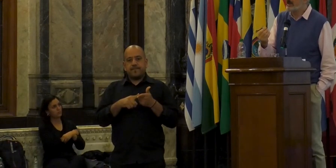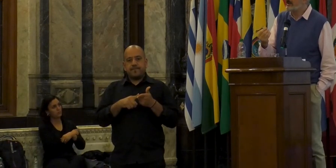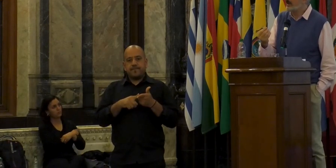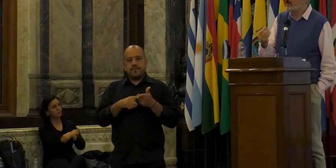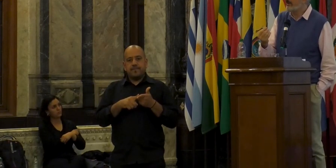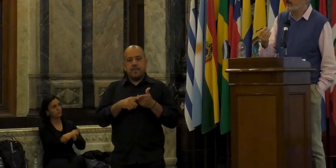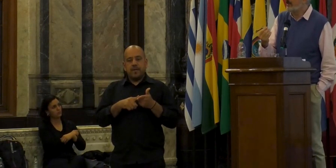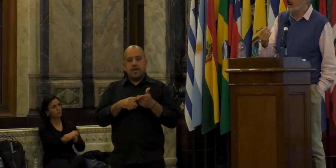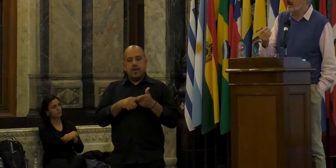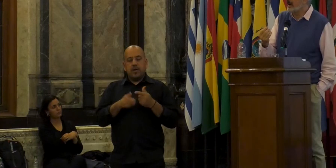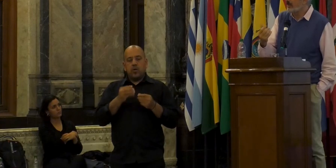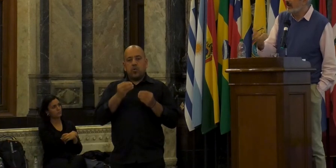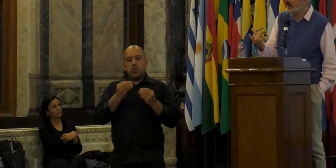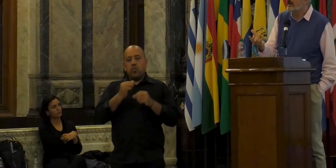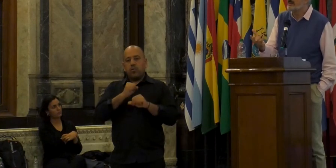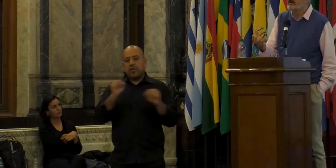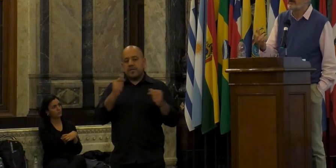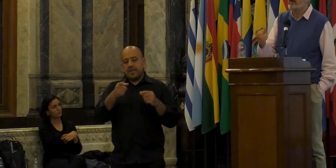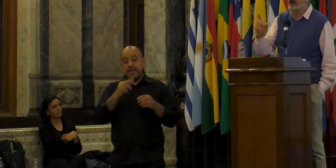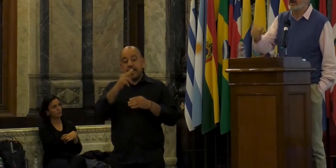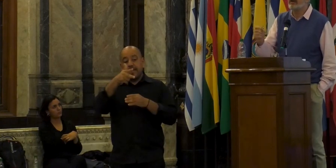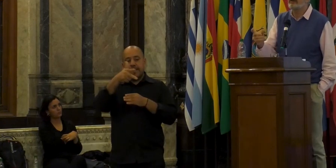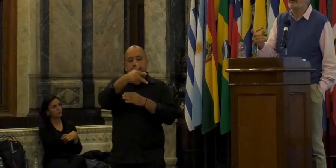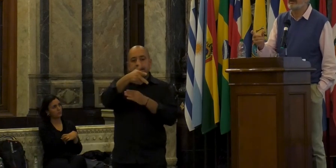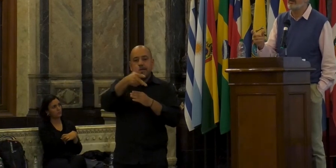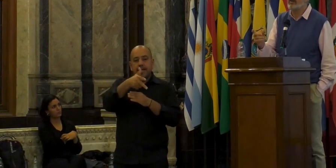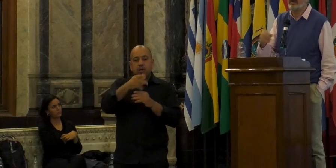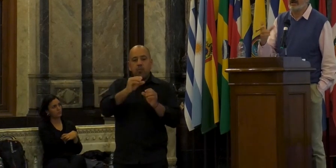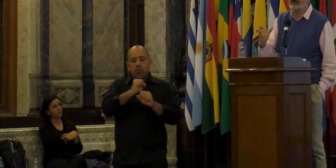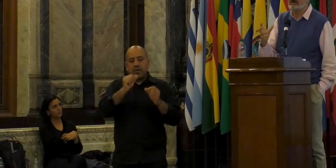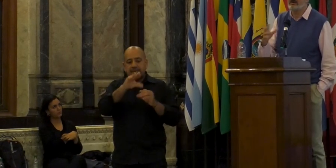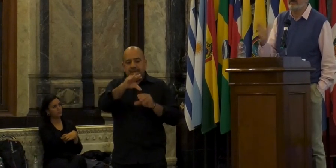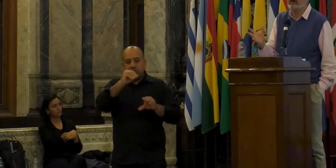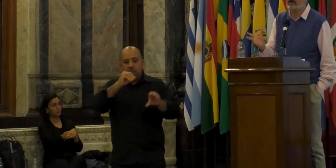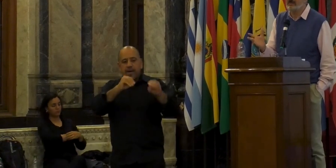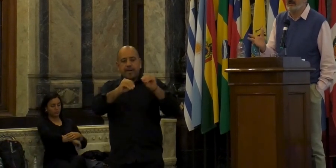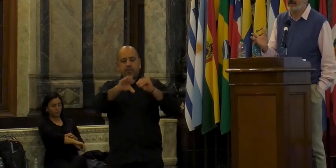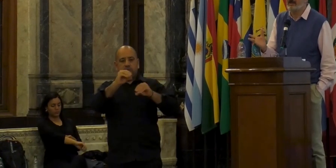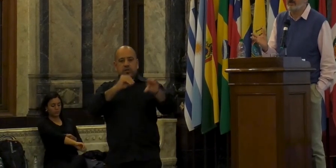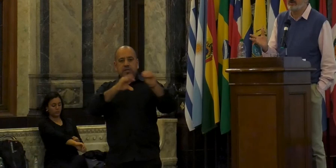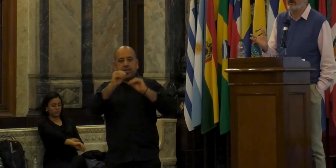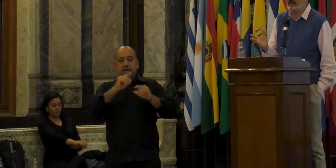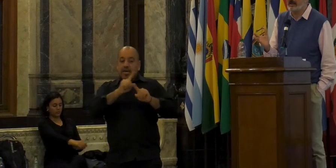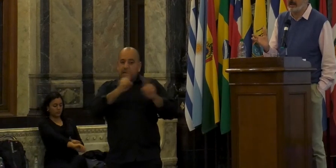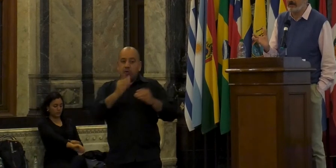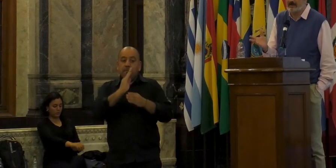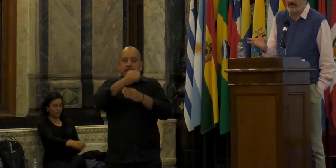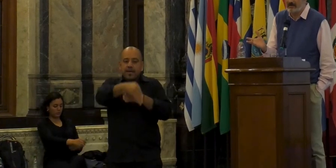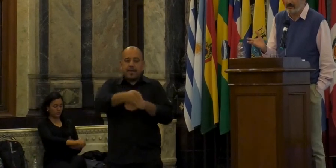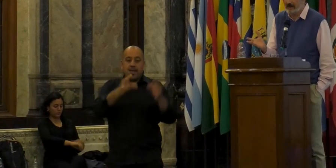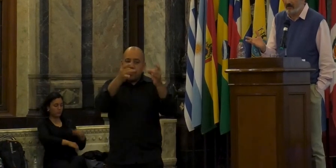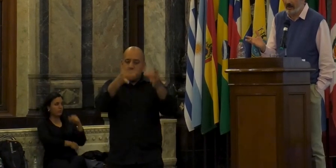la puedes de alguna forma recoger sin ponerle los dedos encima, porque ya, si no, has destruido lo que